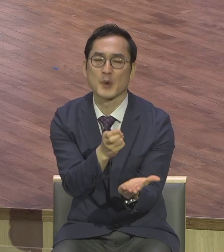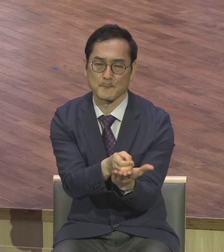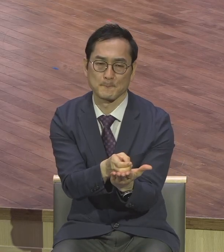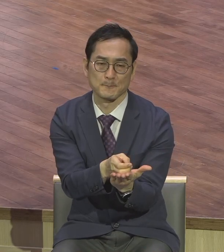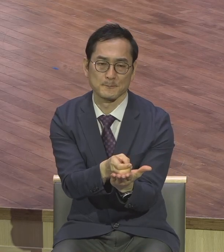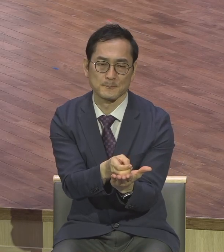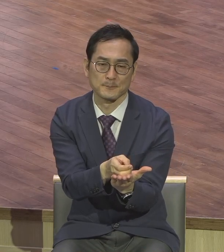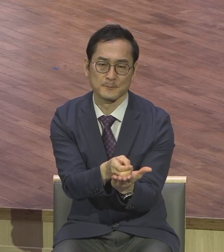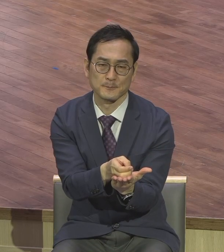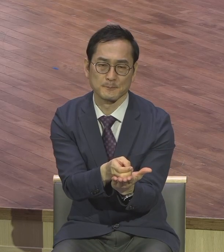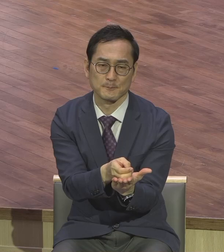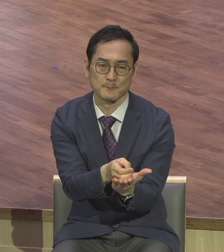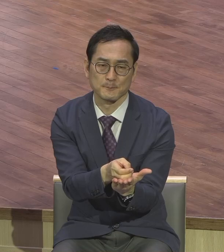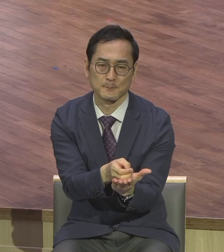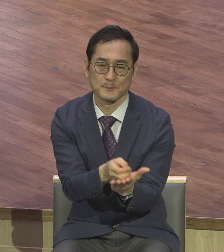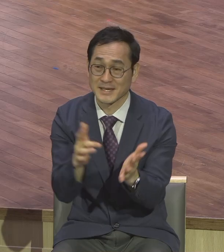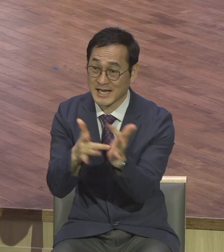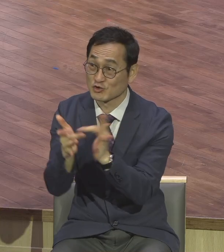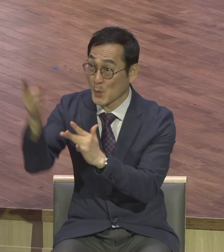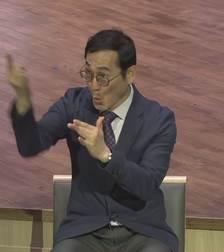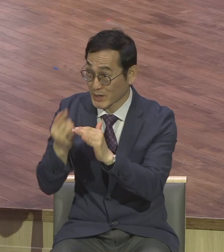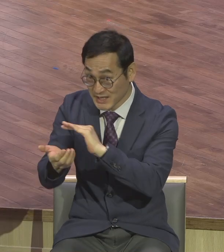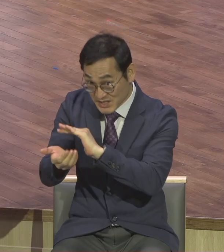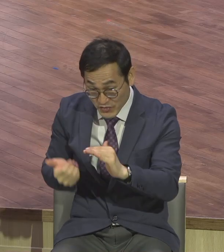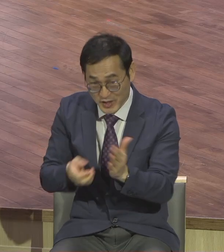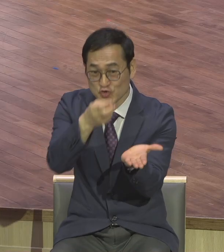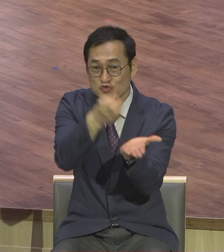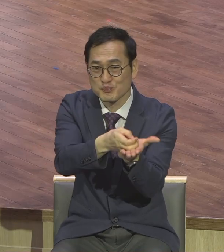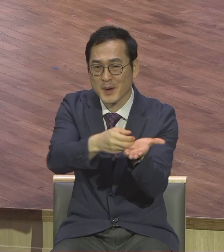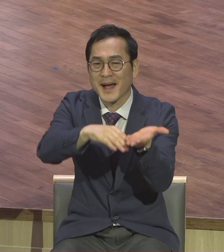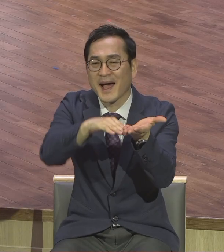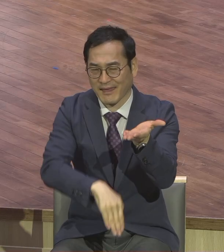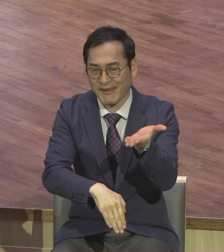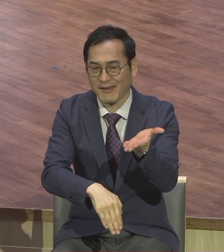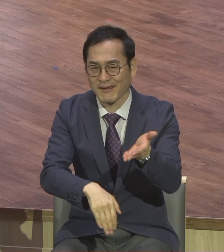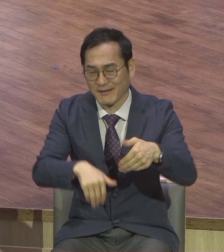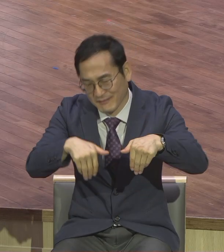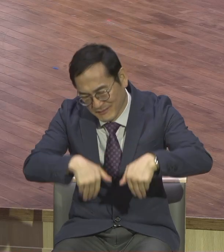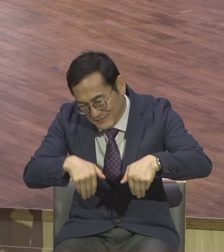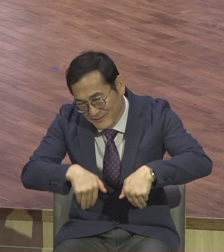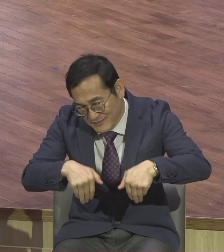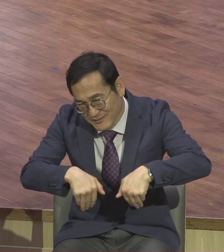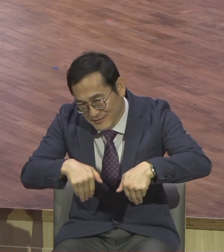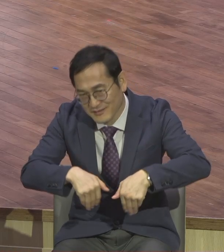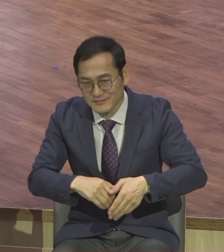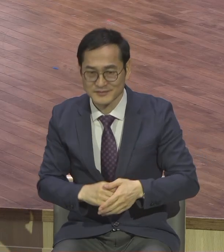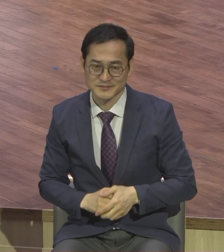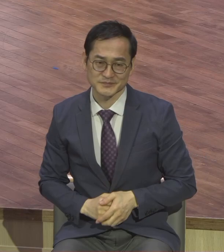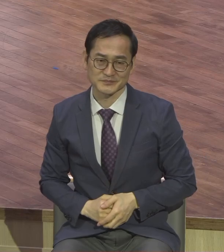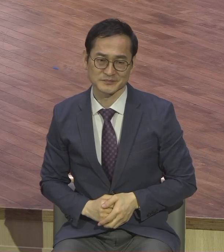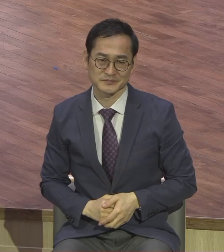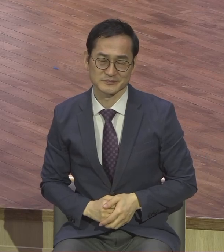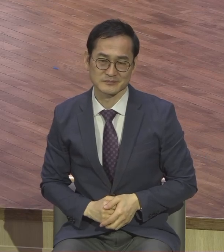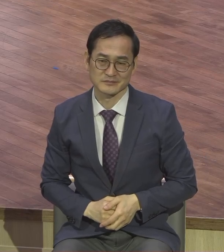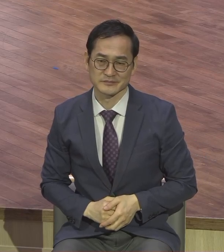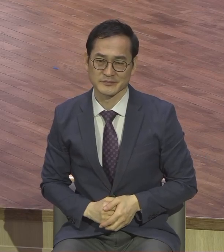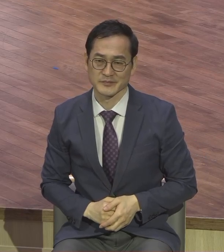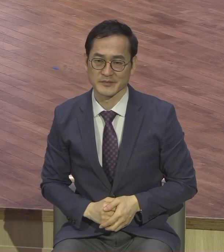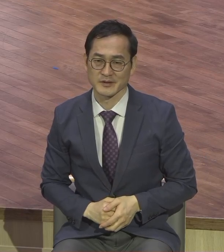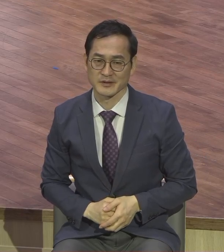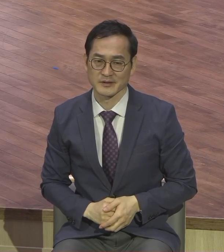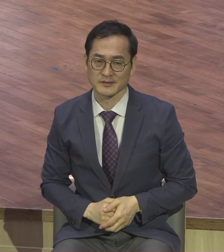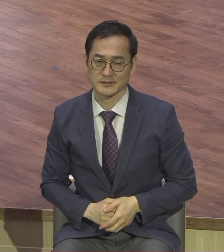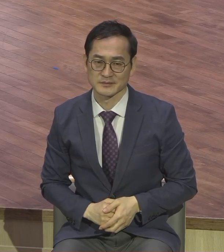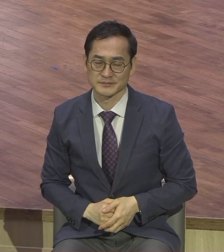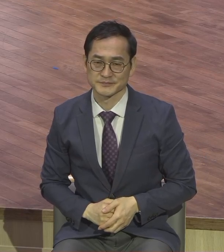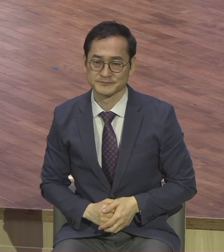예수 그리스도께서 오시기 전에는 우리는 다 율법 아래 있었어요. 율법 아래.